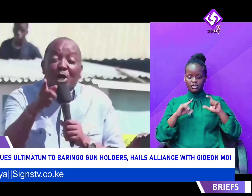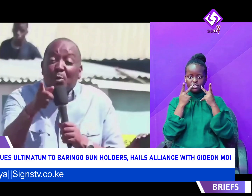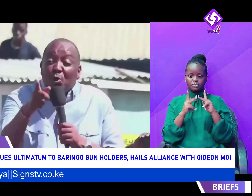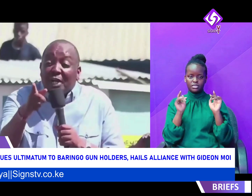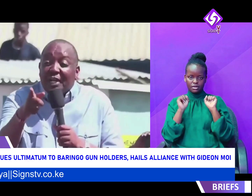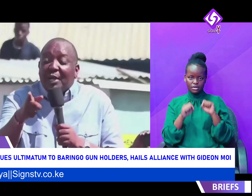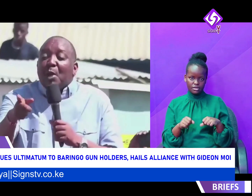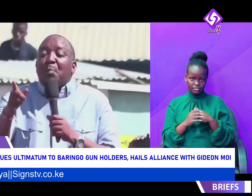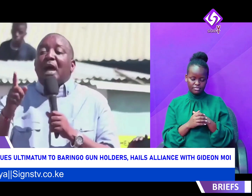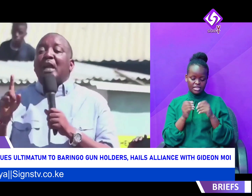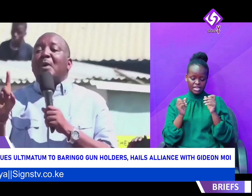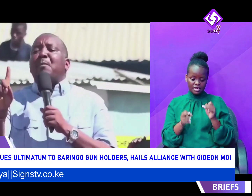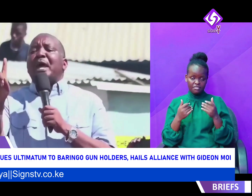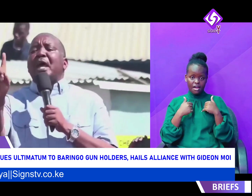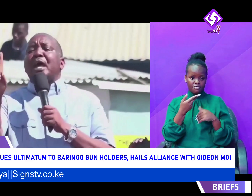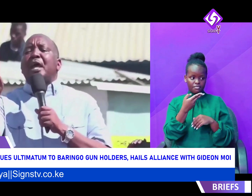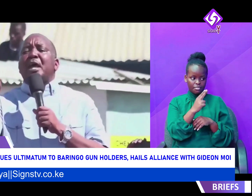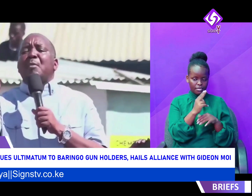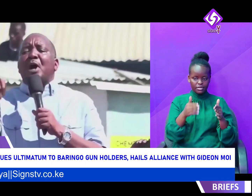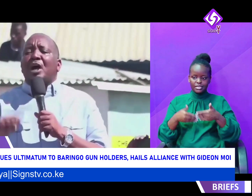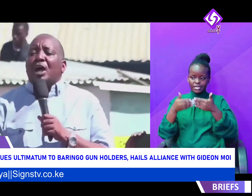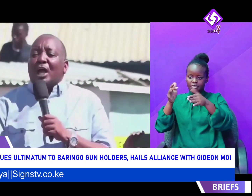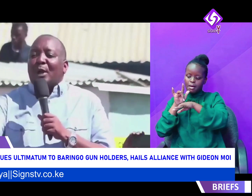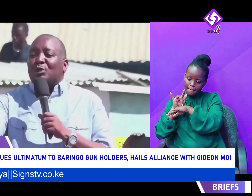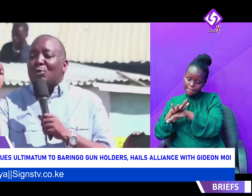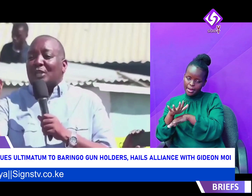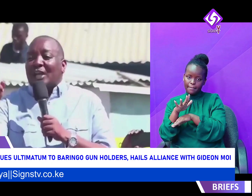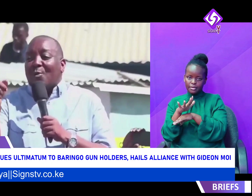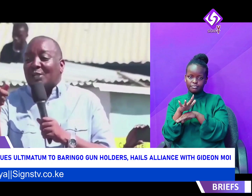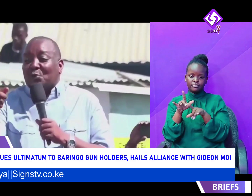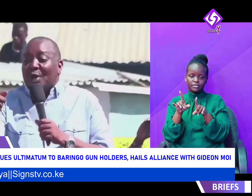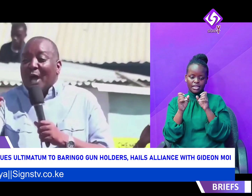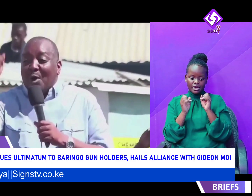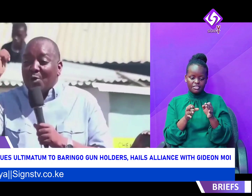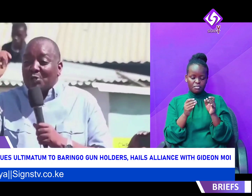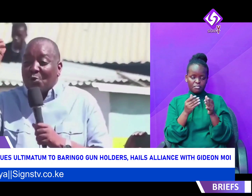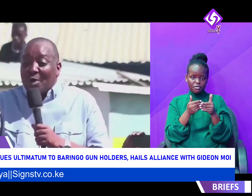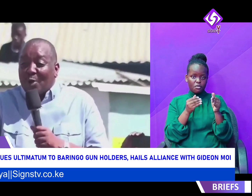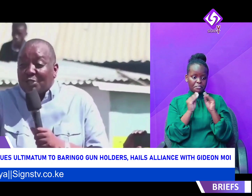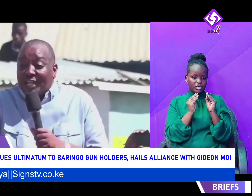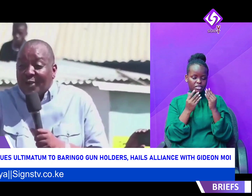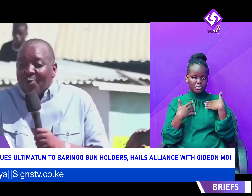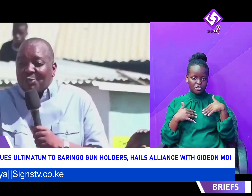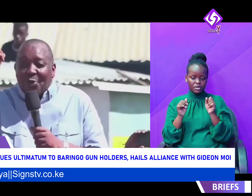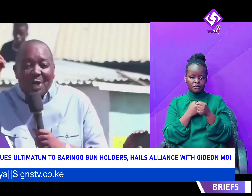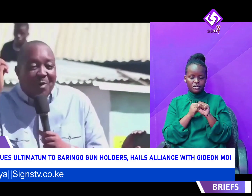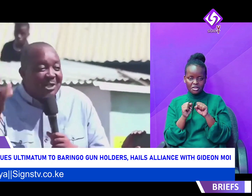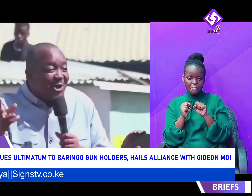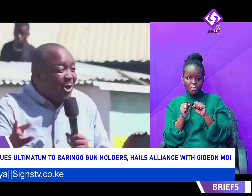na bunduki, peana mapema kabla hujakutana na watu ambao huwezi kuona makucha, huwezi kuona macho,